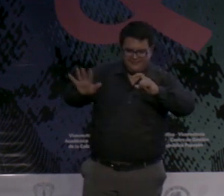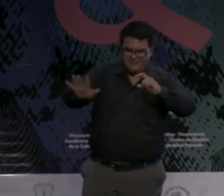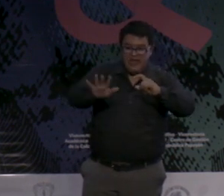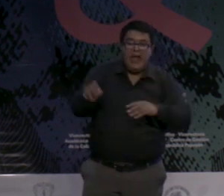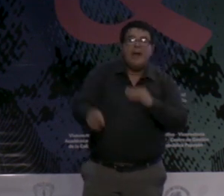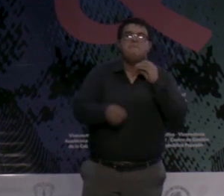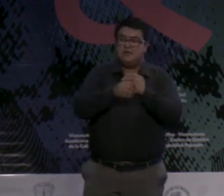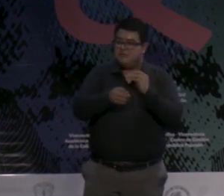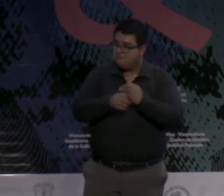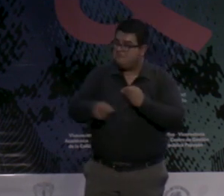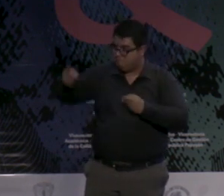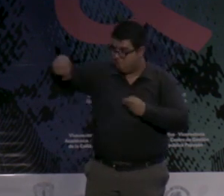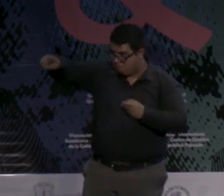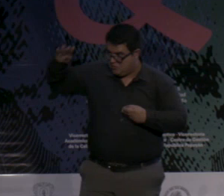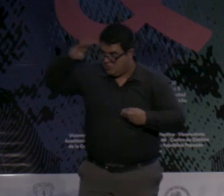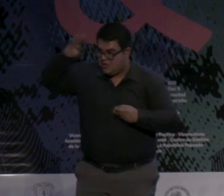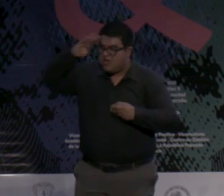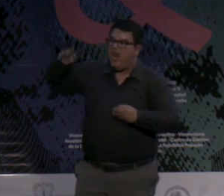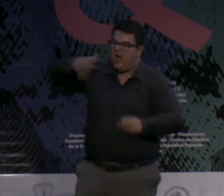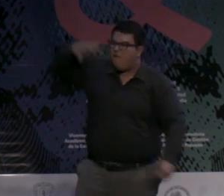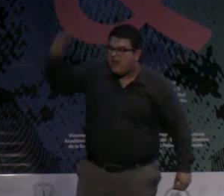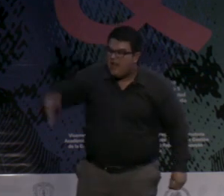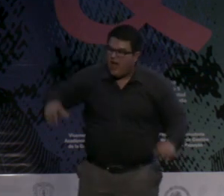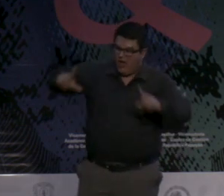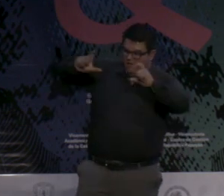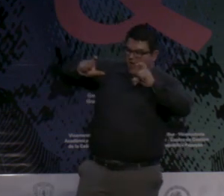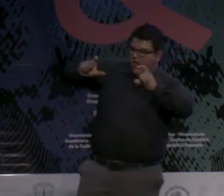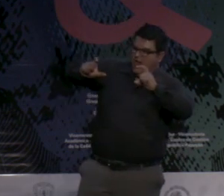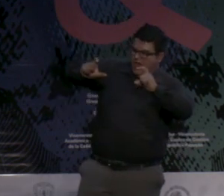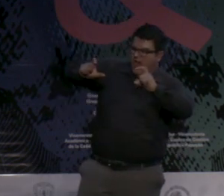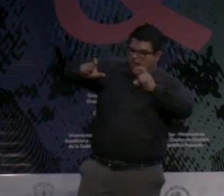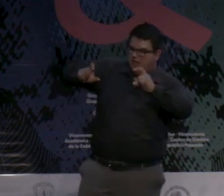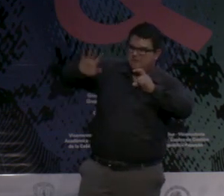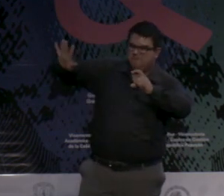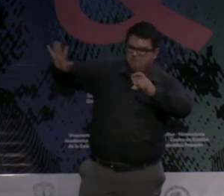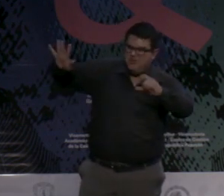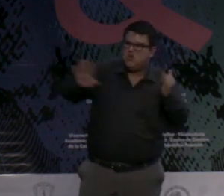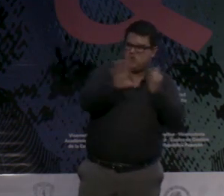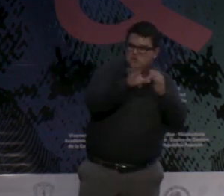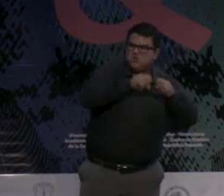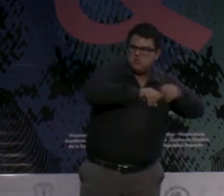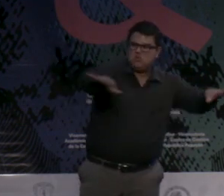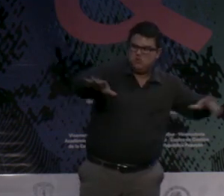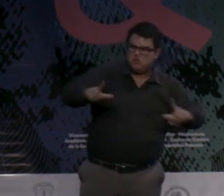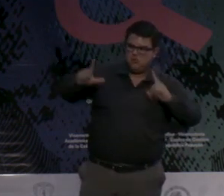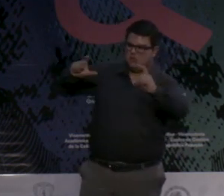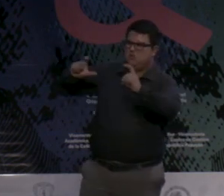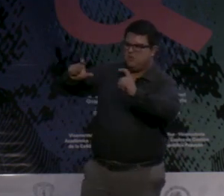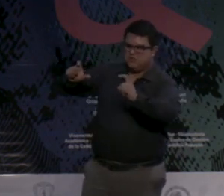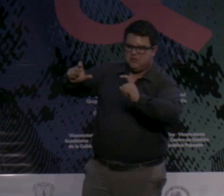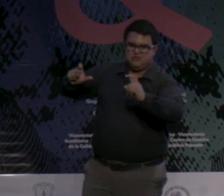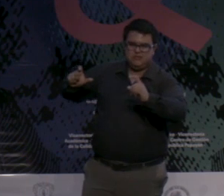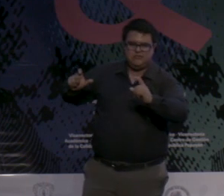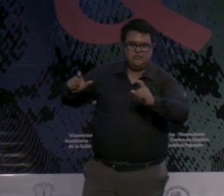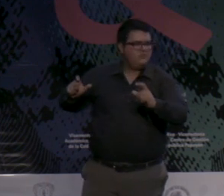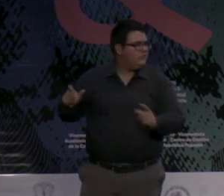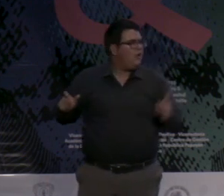a los policías que los están grabando. Y tercero, les dicen que van a alojar los videos en YouTube para denunciarlos.